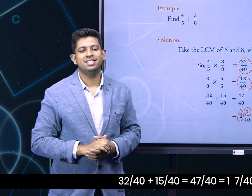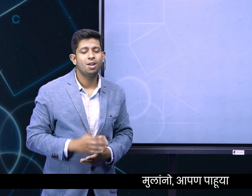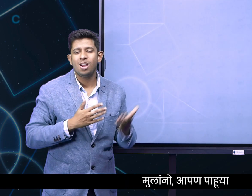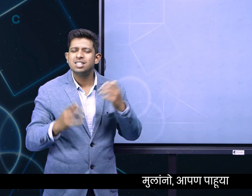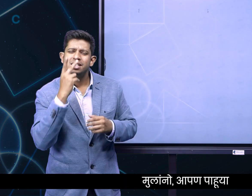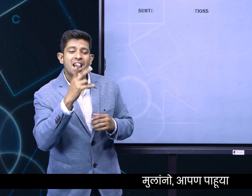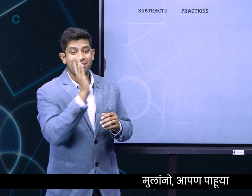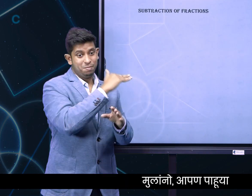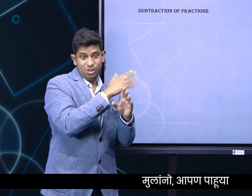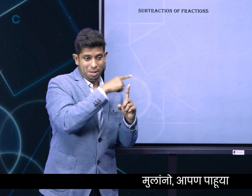मुलांनो